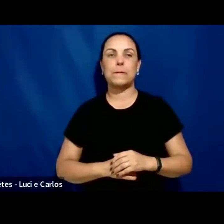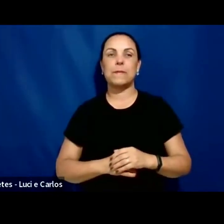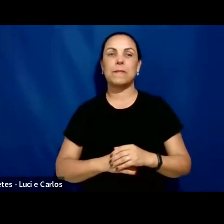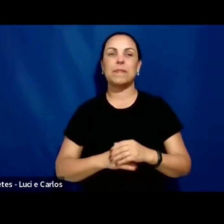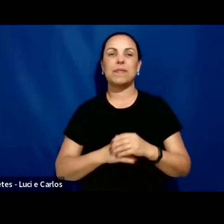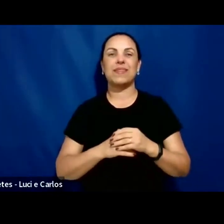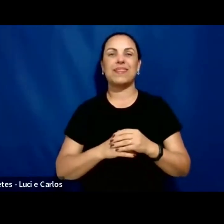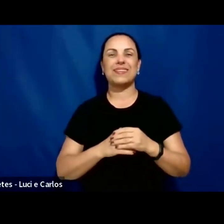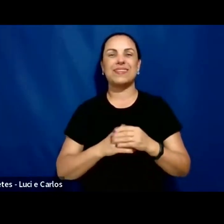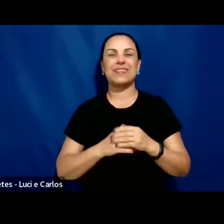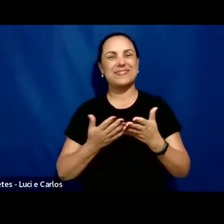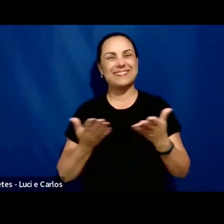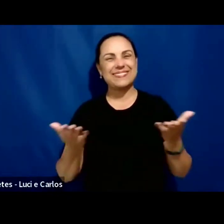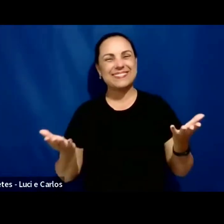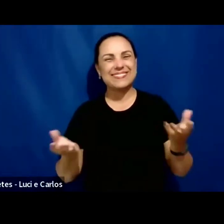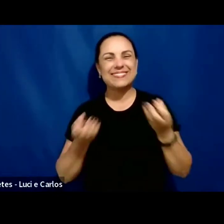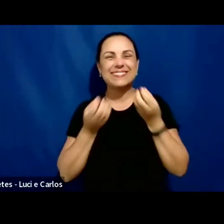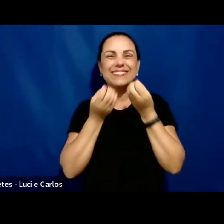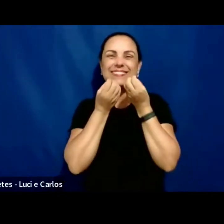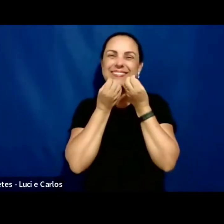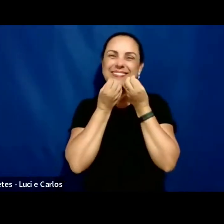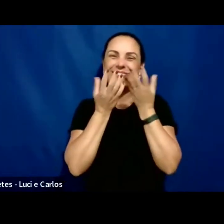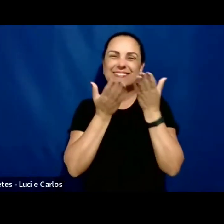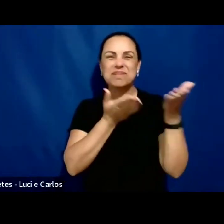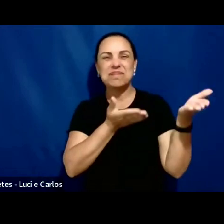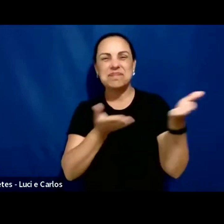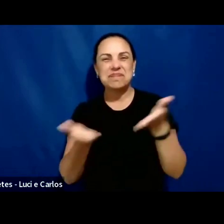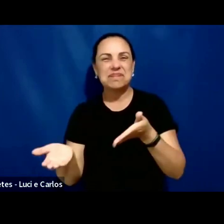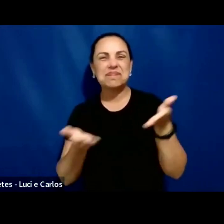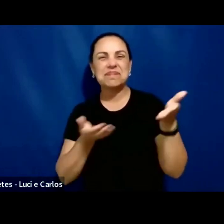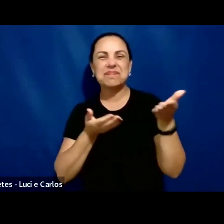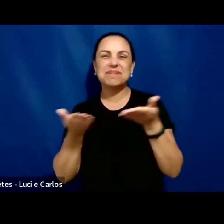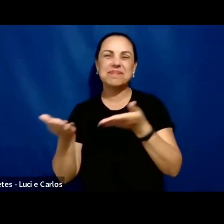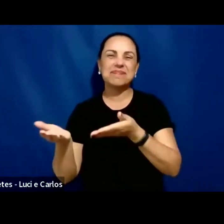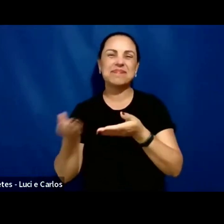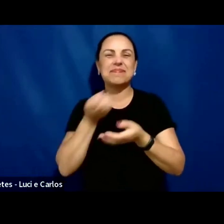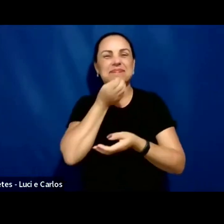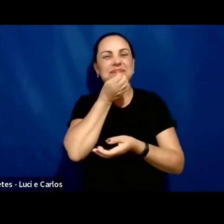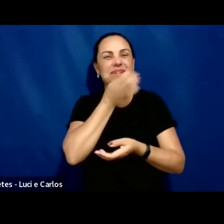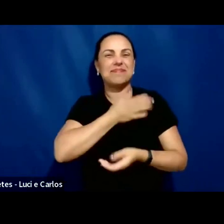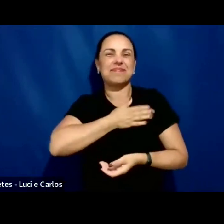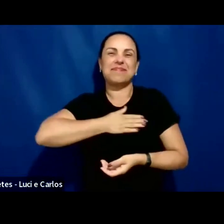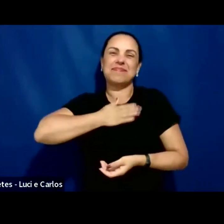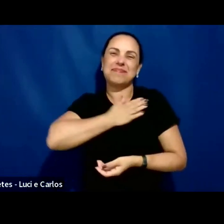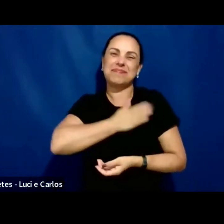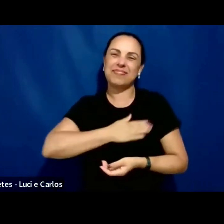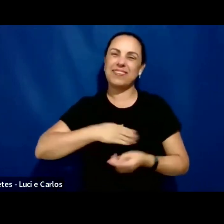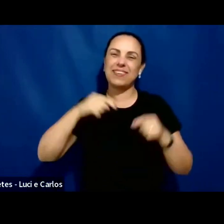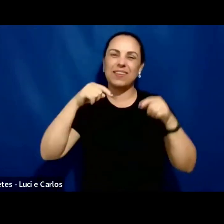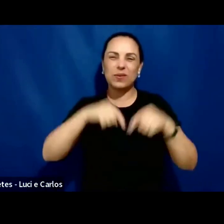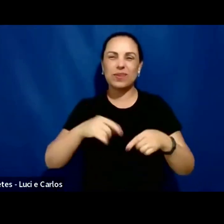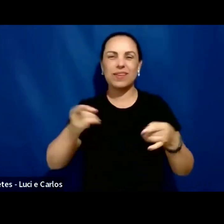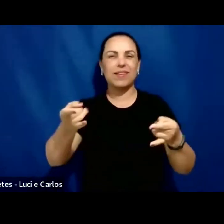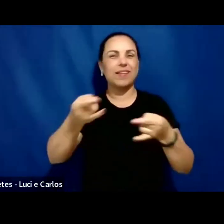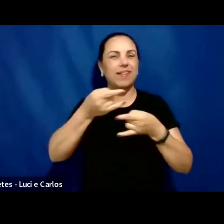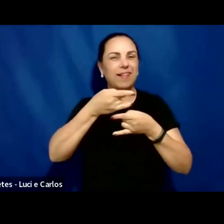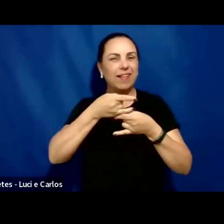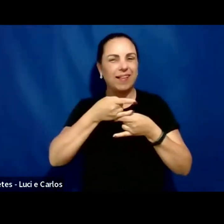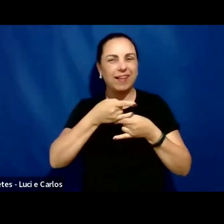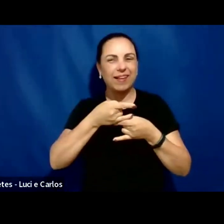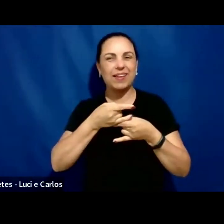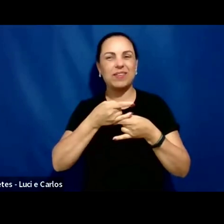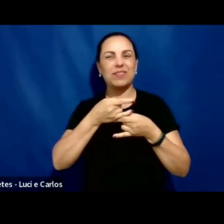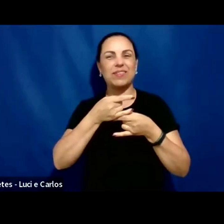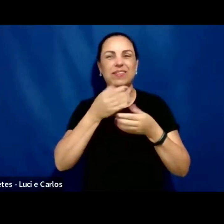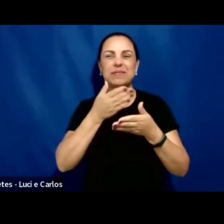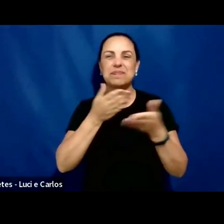Muito bem, sejam todos muito bem-vindos aqui à nossa palestra de hoje.